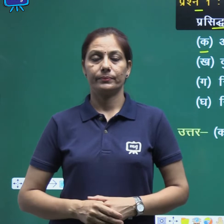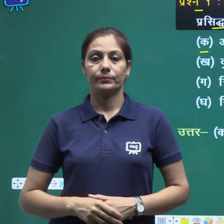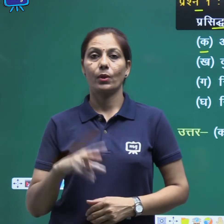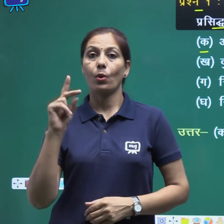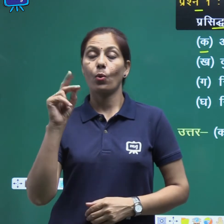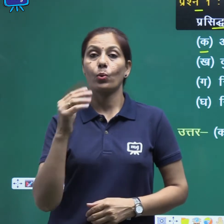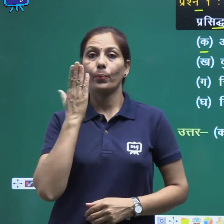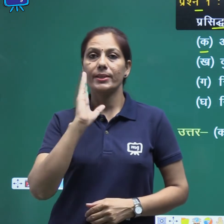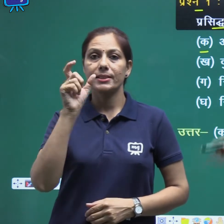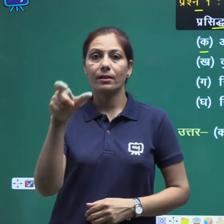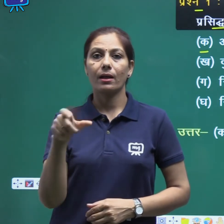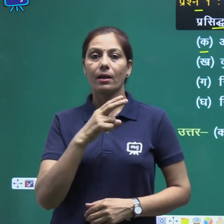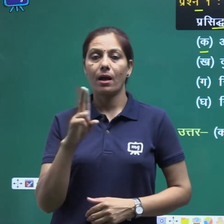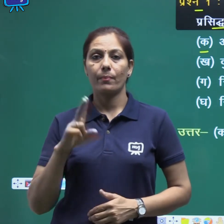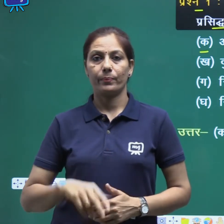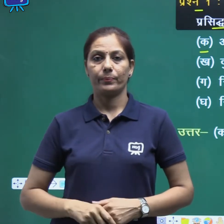दूसरा दुष्यंत कुमार,